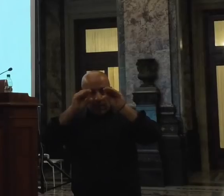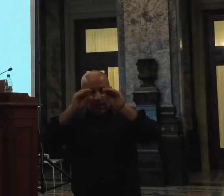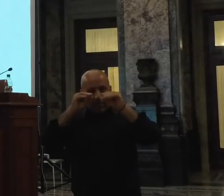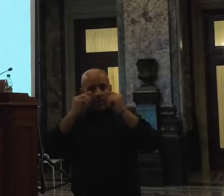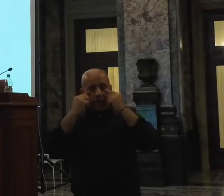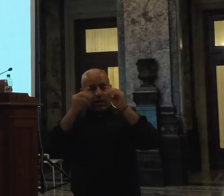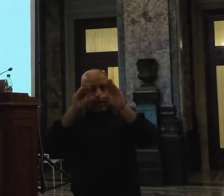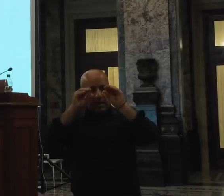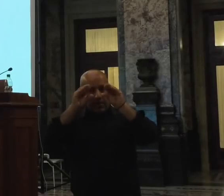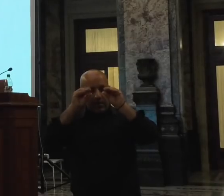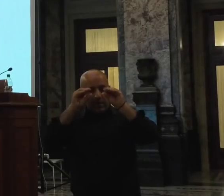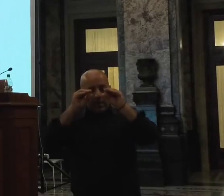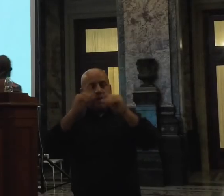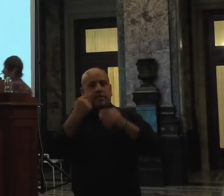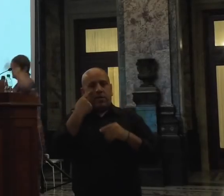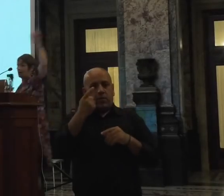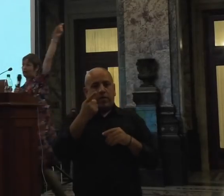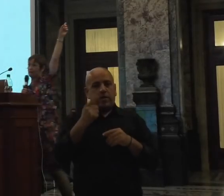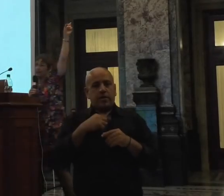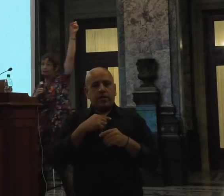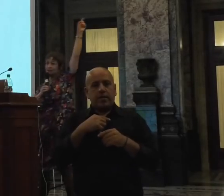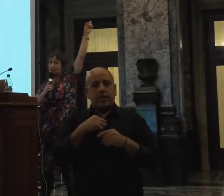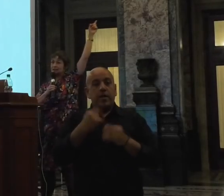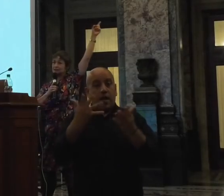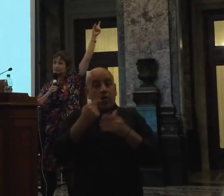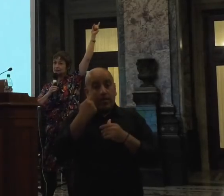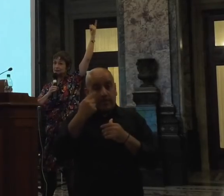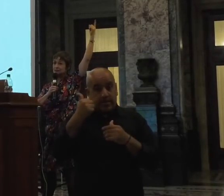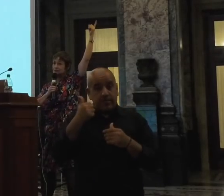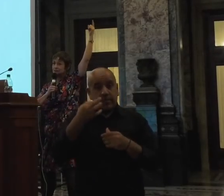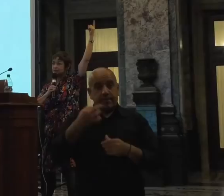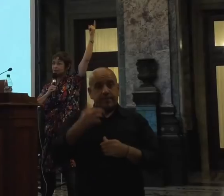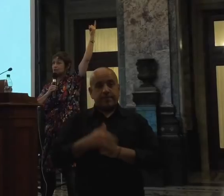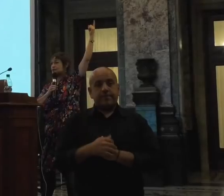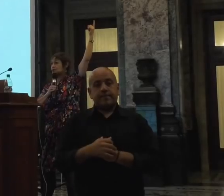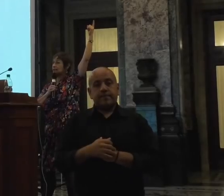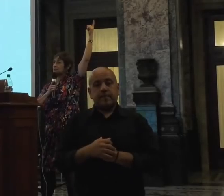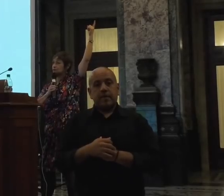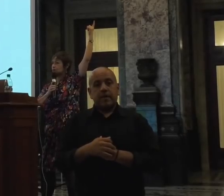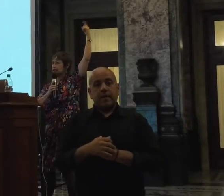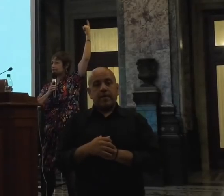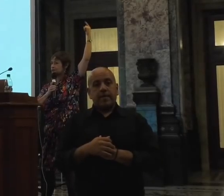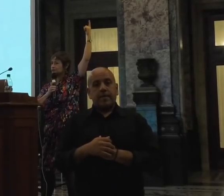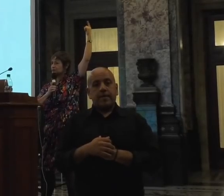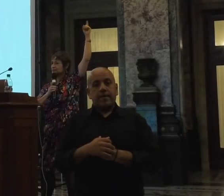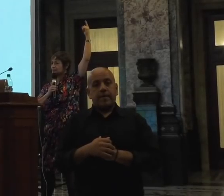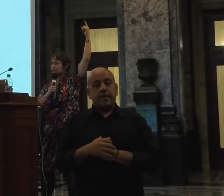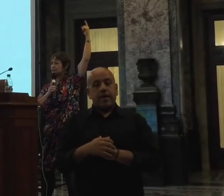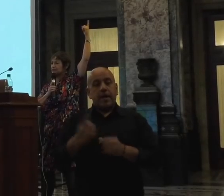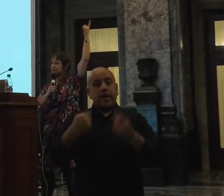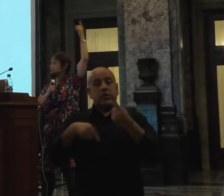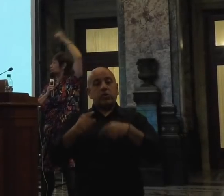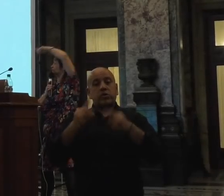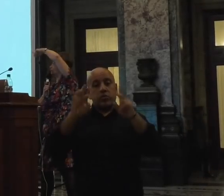lugar de fijarse en el centro, ahora miran hacia acá. Entonces, con la resolución espacial de